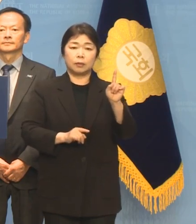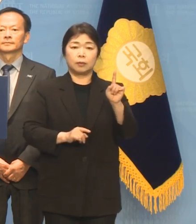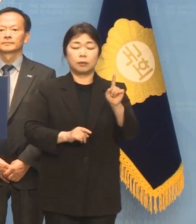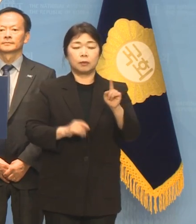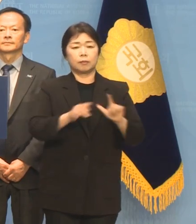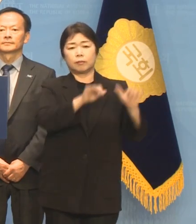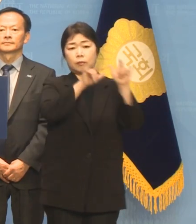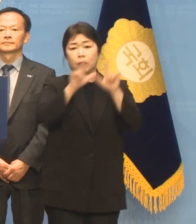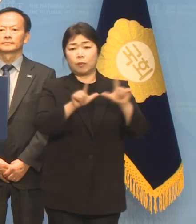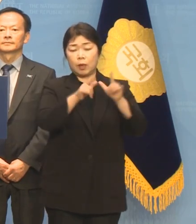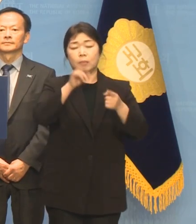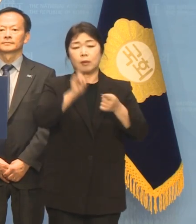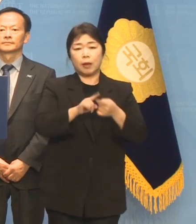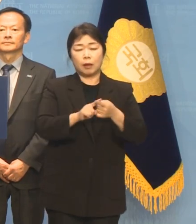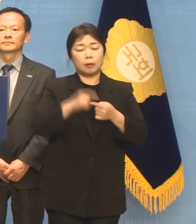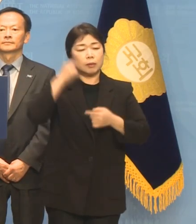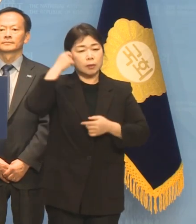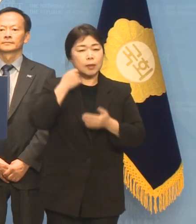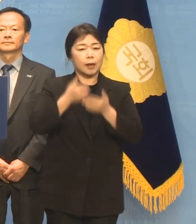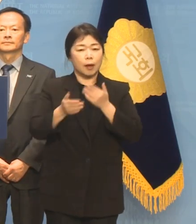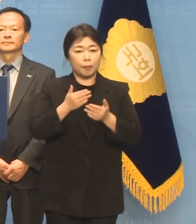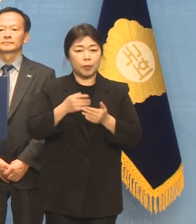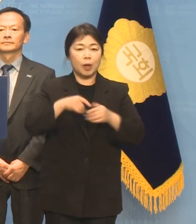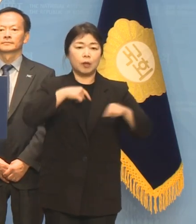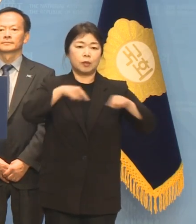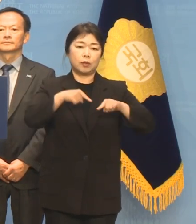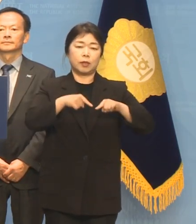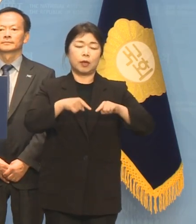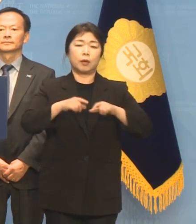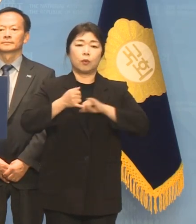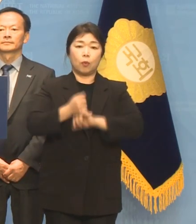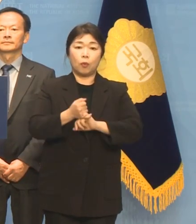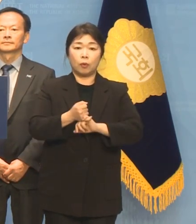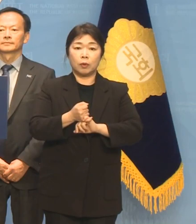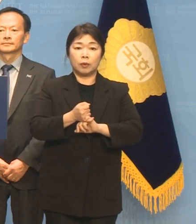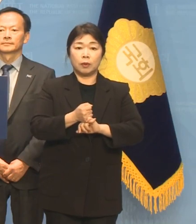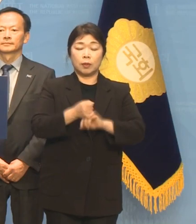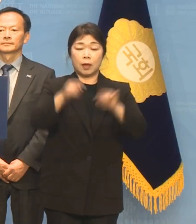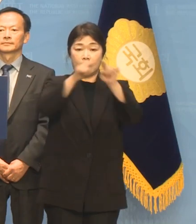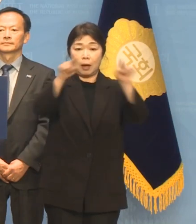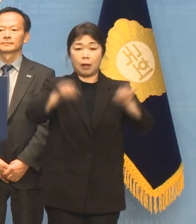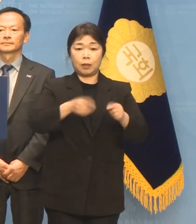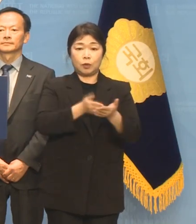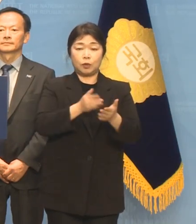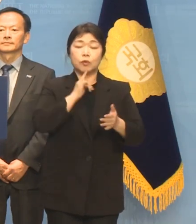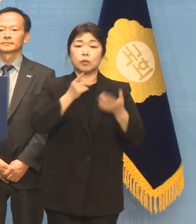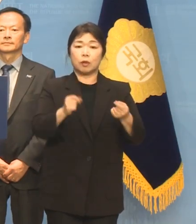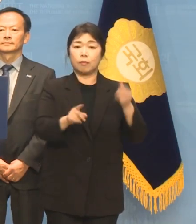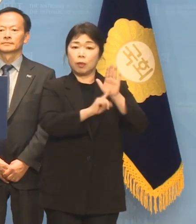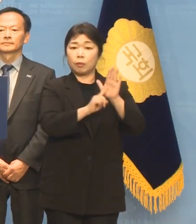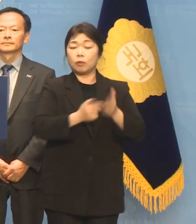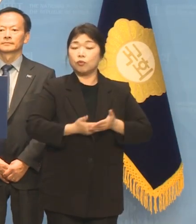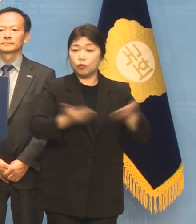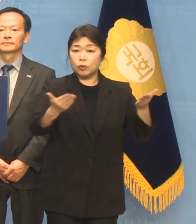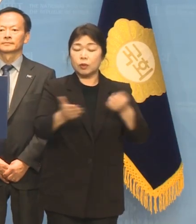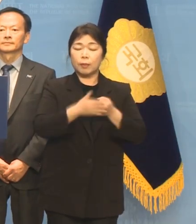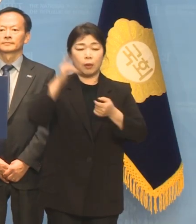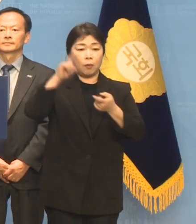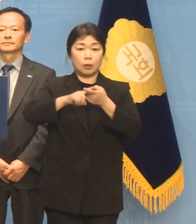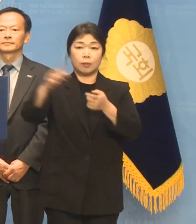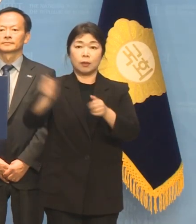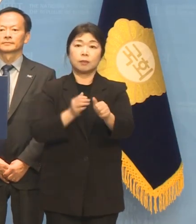민생 현안에 대한 체감 정책이 카드 뉴스 형식으로 발표될 예정입니다 많은 관심